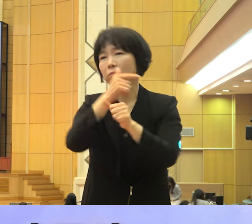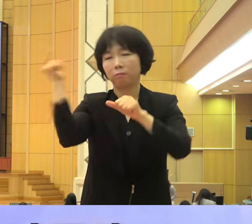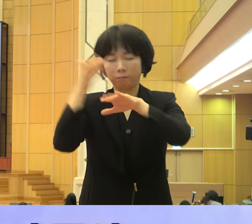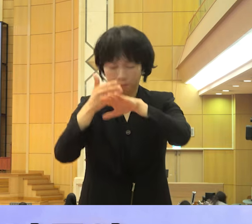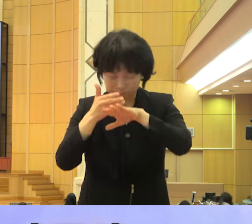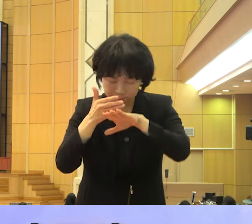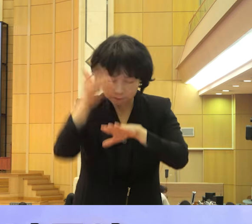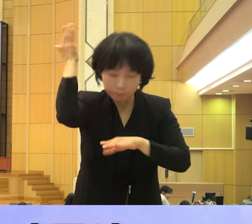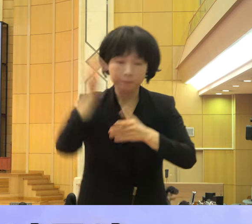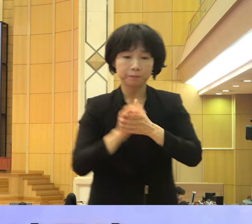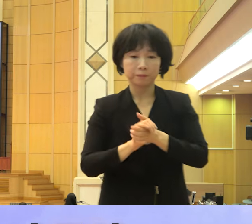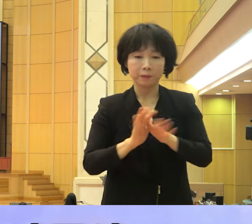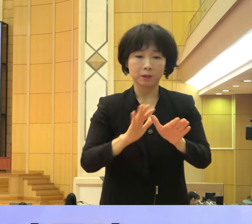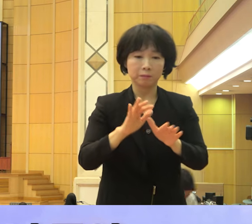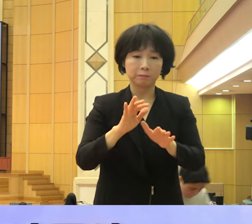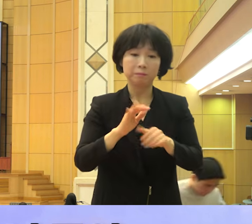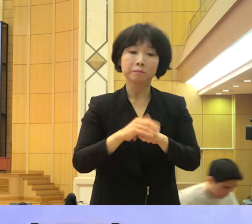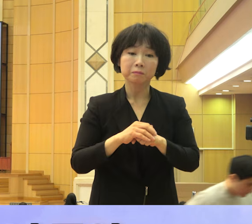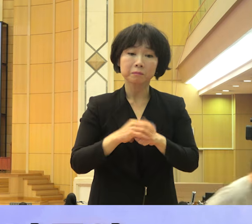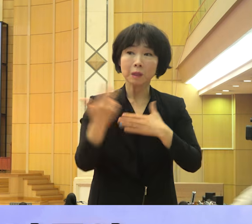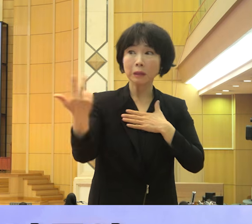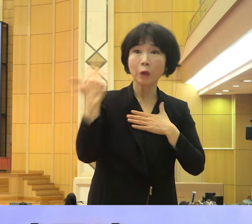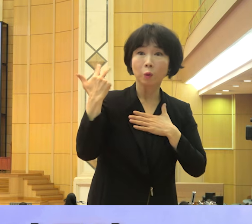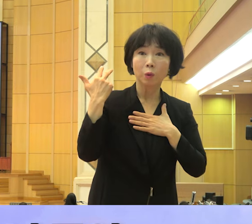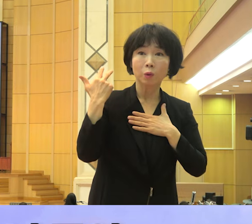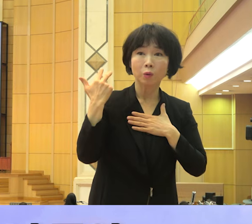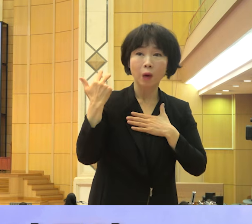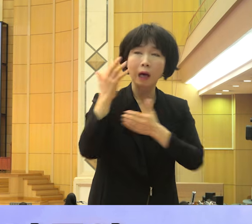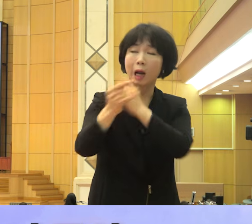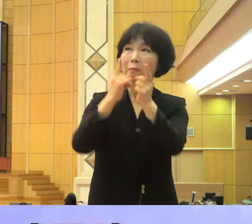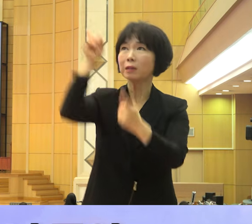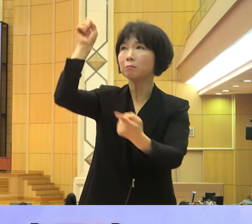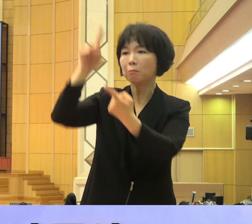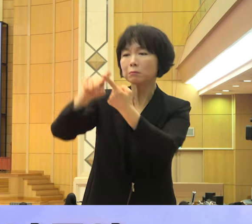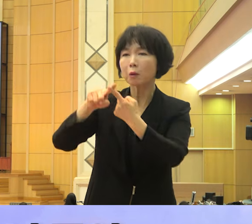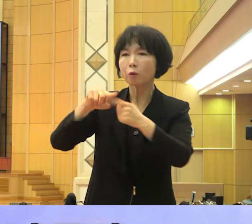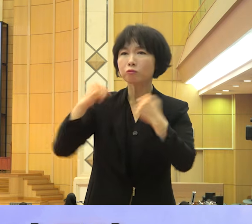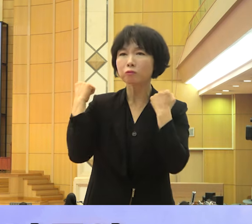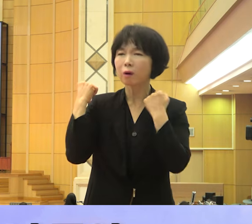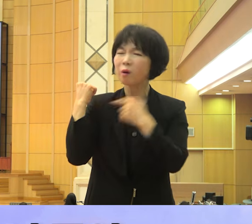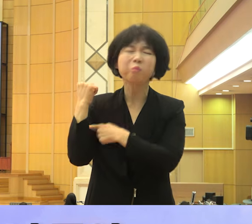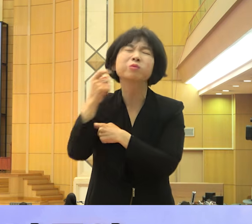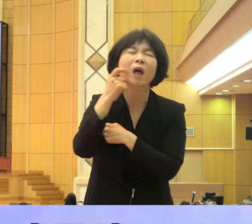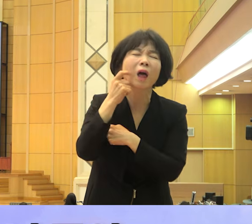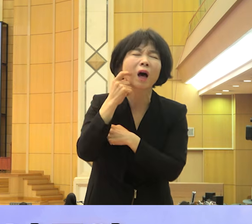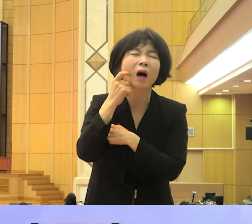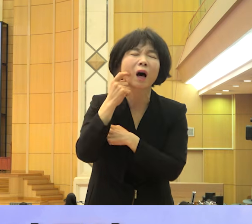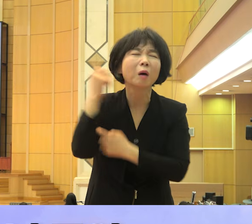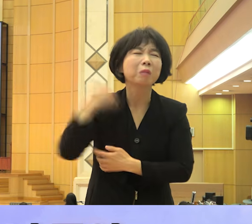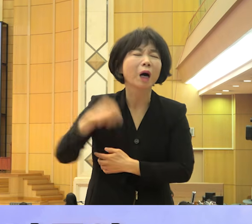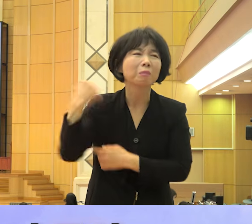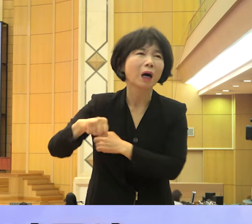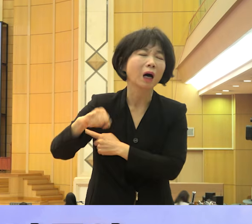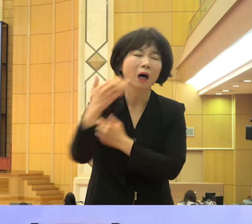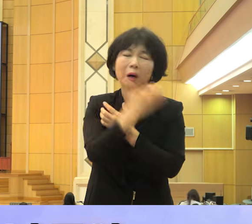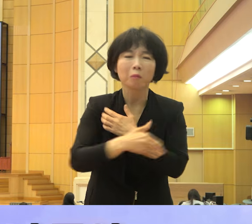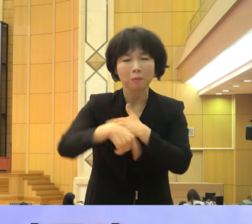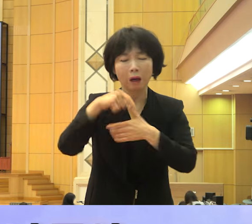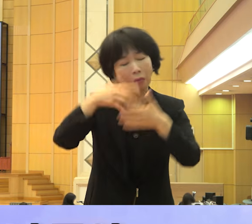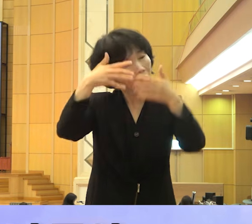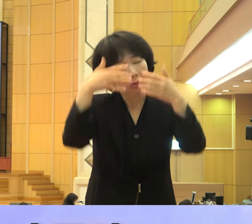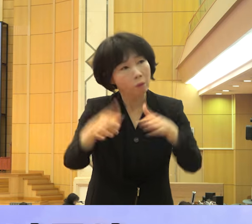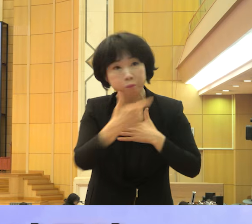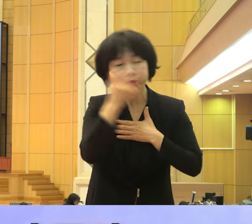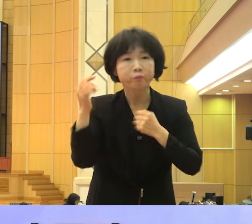감사드리나이다. 저희를 돌이켜보건대 하나님 말씀대로 산다고 했지만은 육신이 연약하고 부족해서